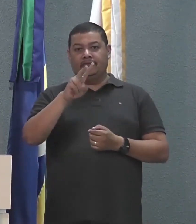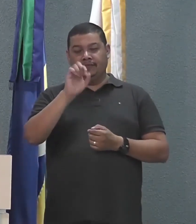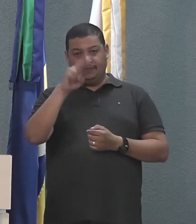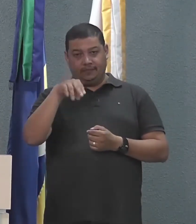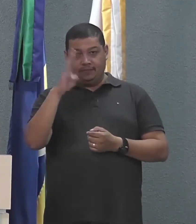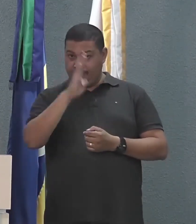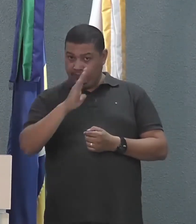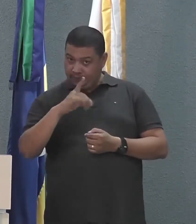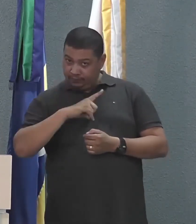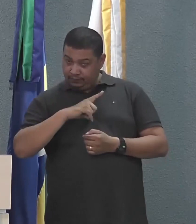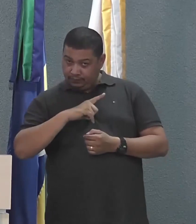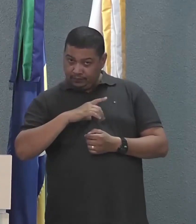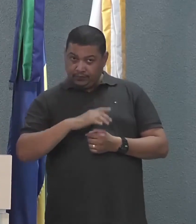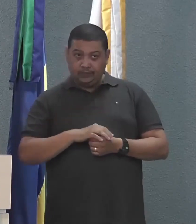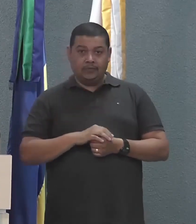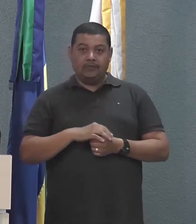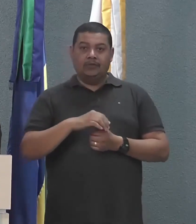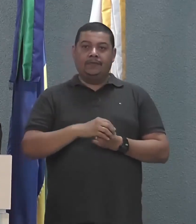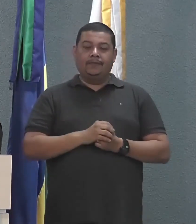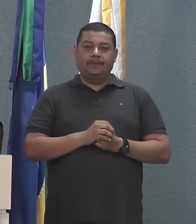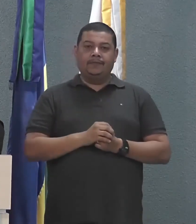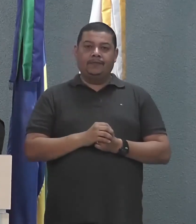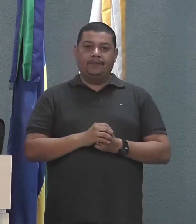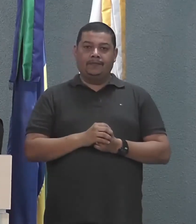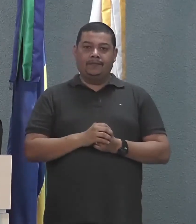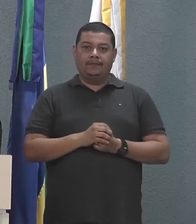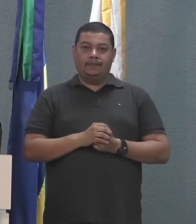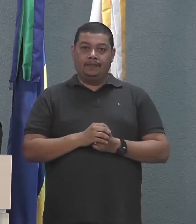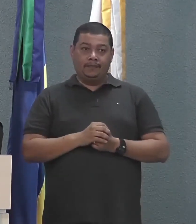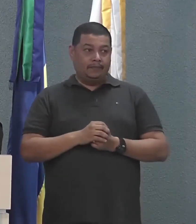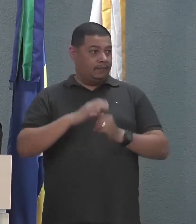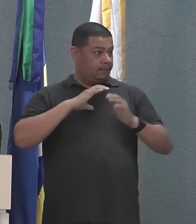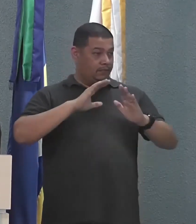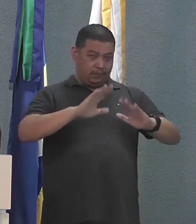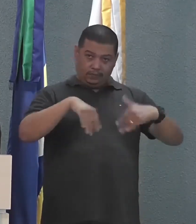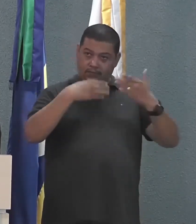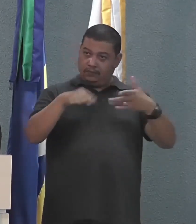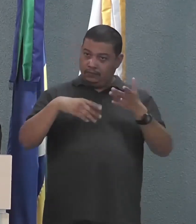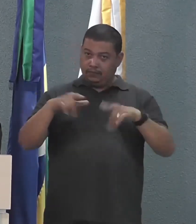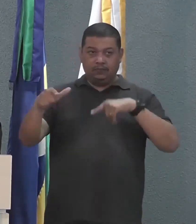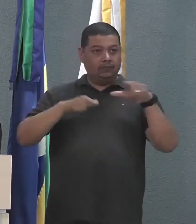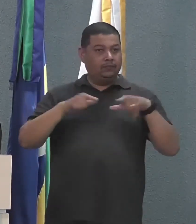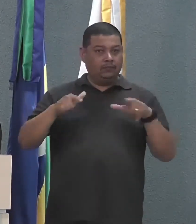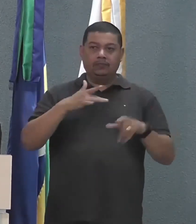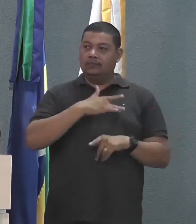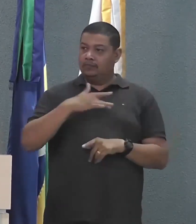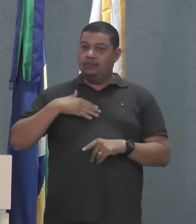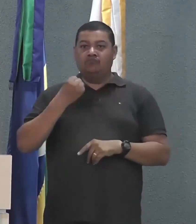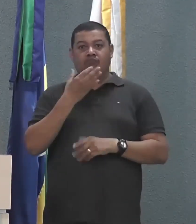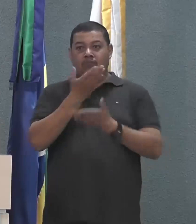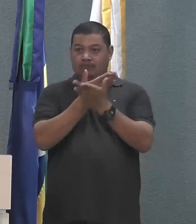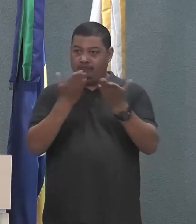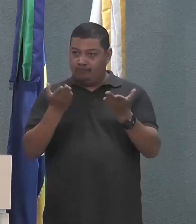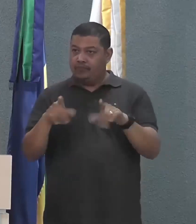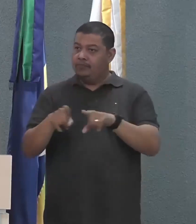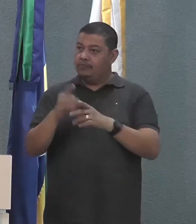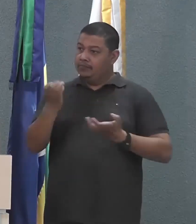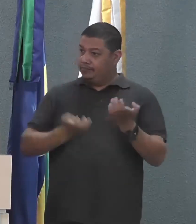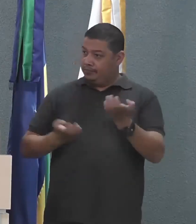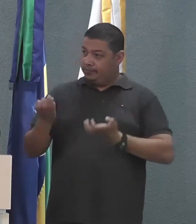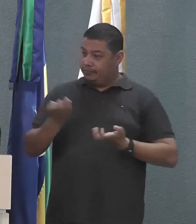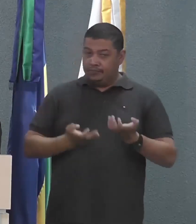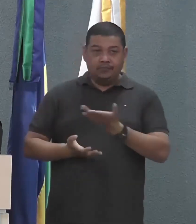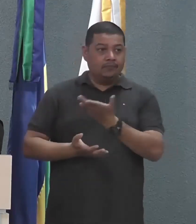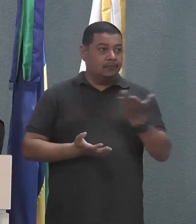comum, e o Previne Brasil será, então, repassado aos servidores da saúde. Parabéns, Fernando, aos servidores e